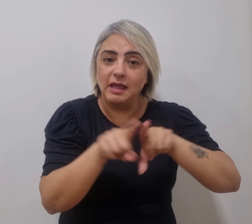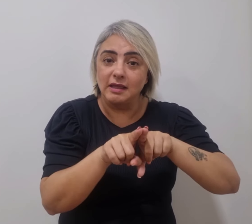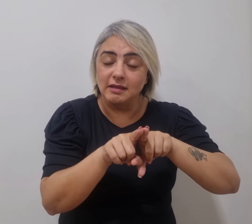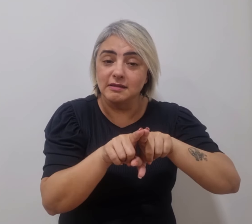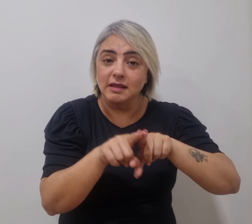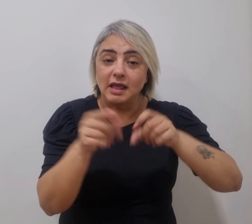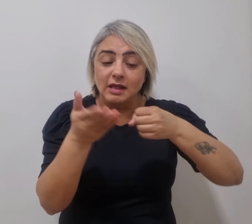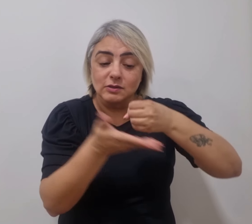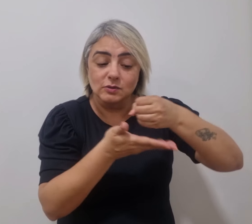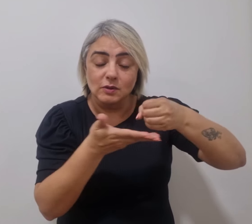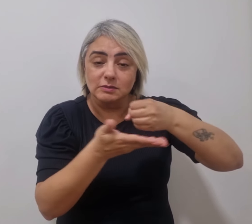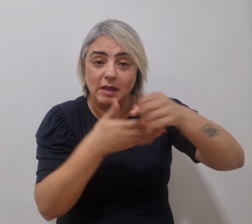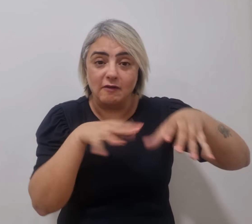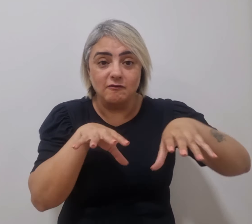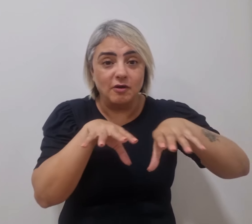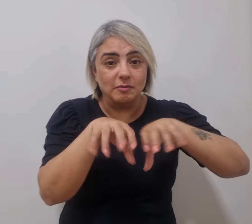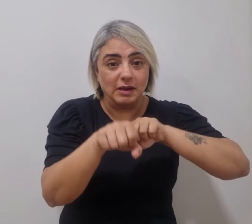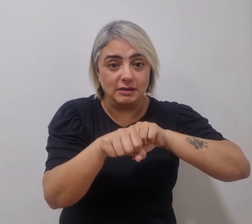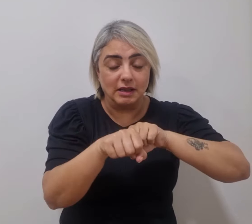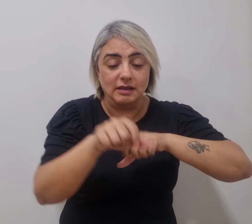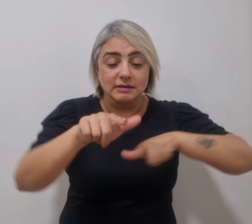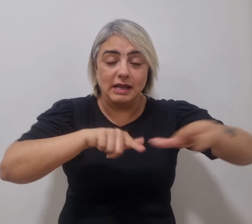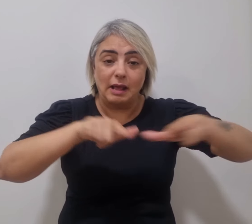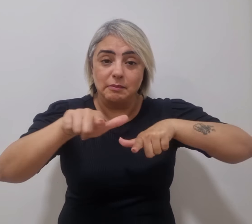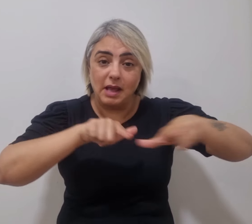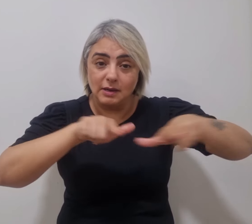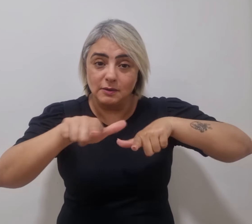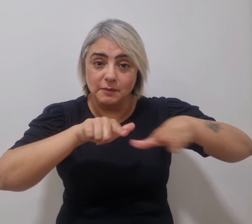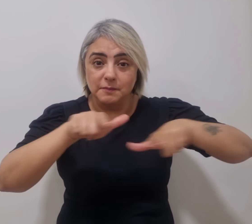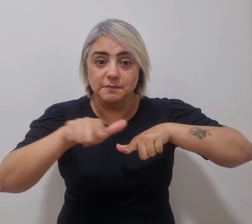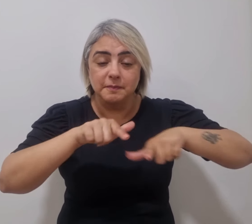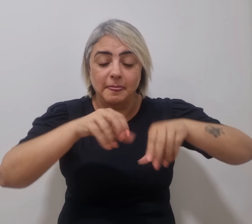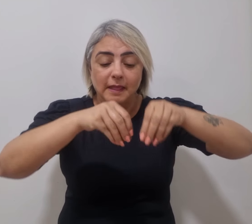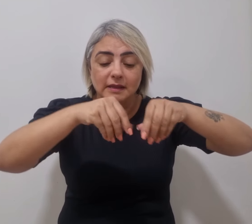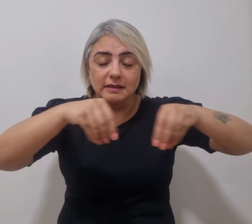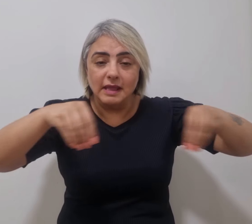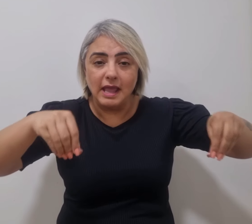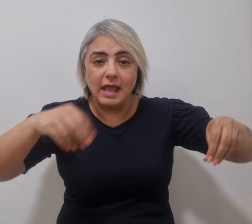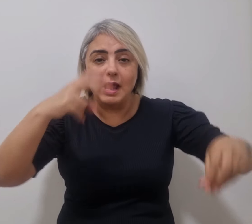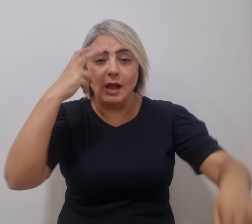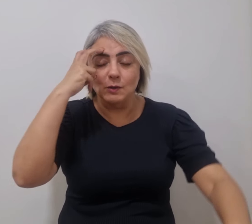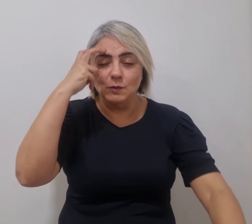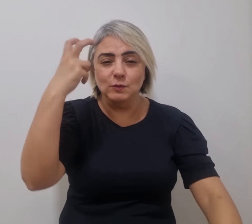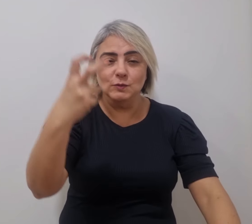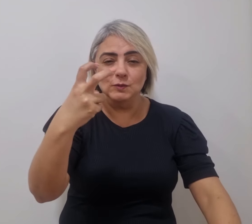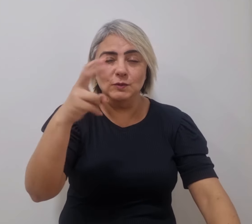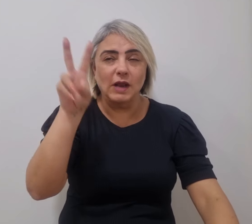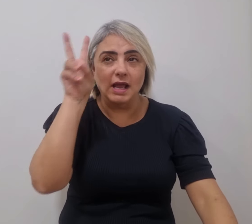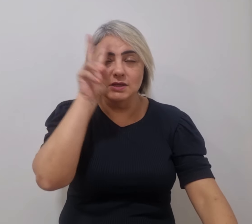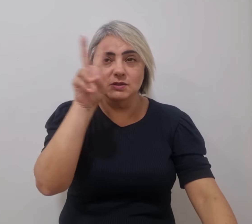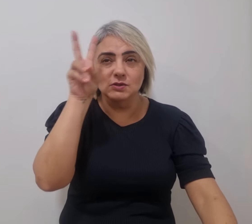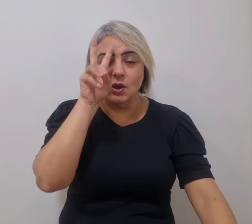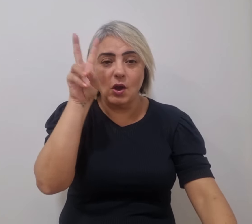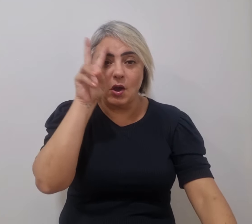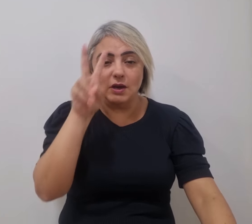formativas, como trabalho, terra, cultura, história, vivências de